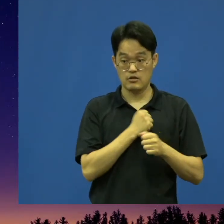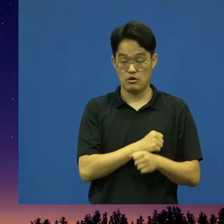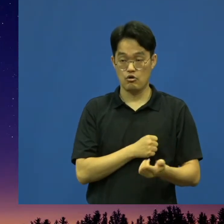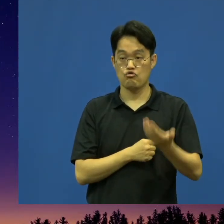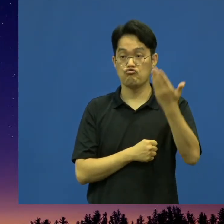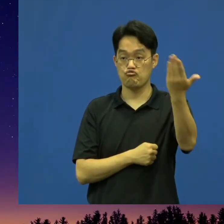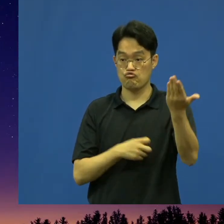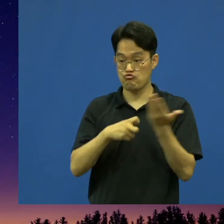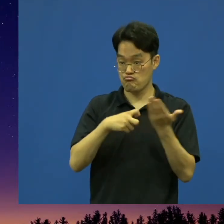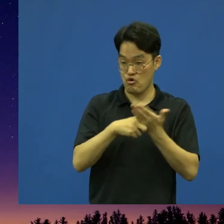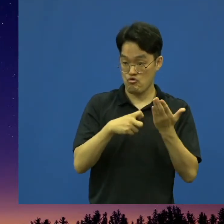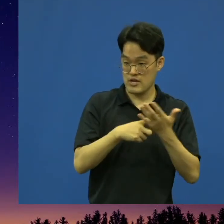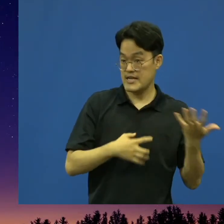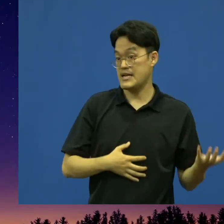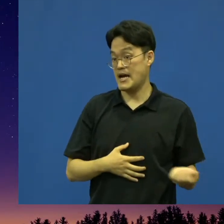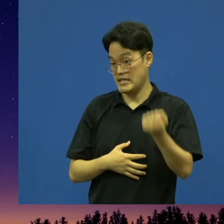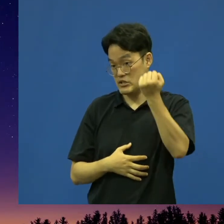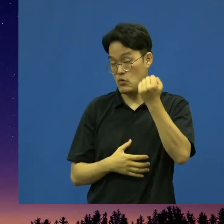가지고